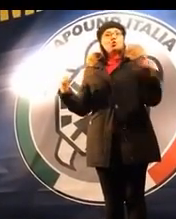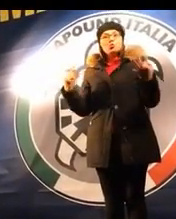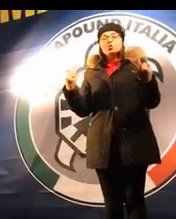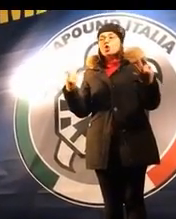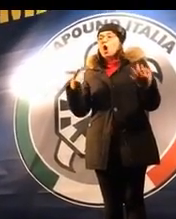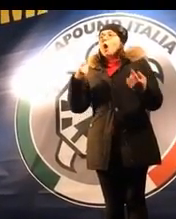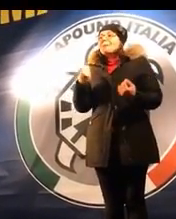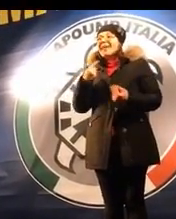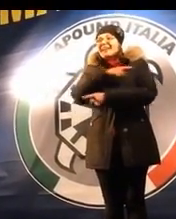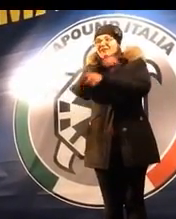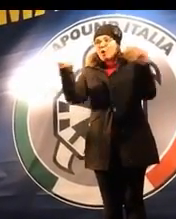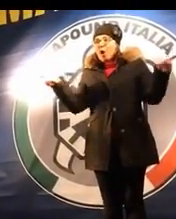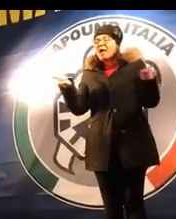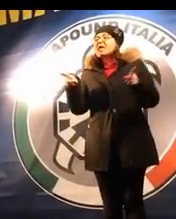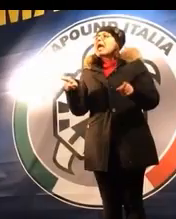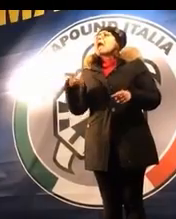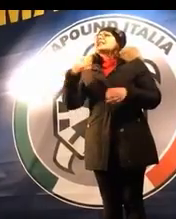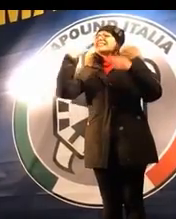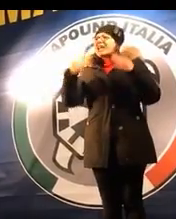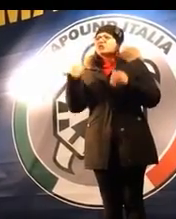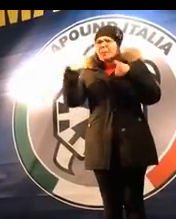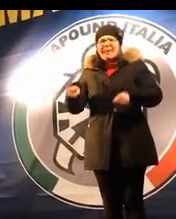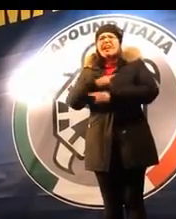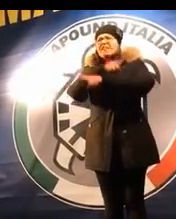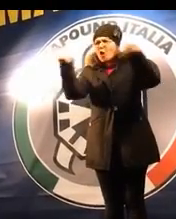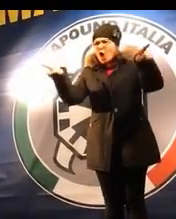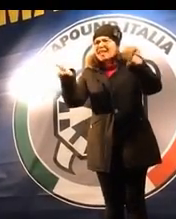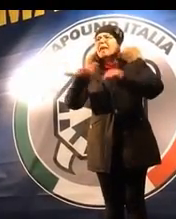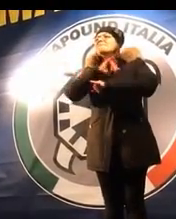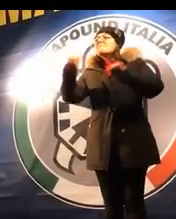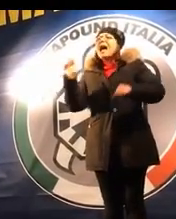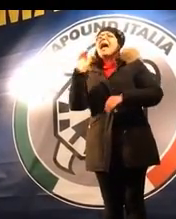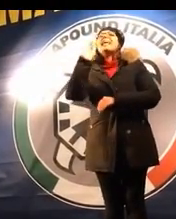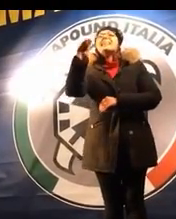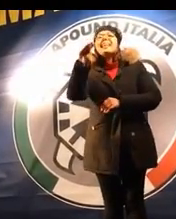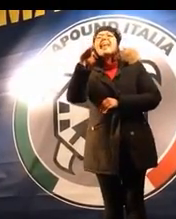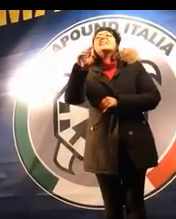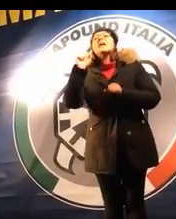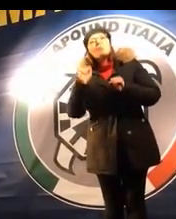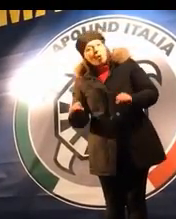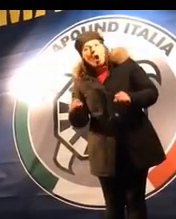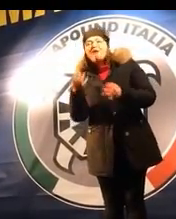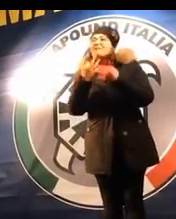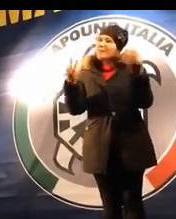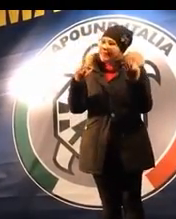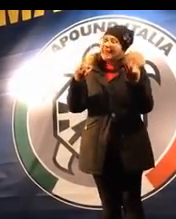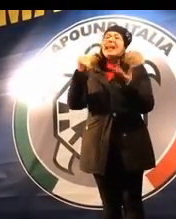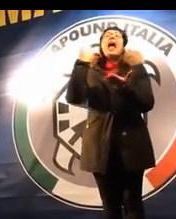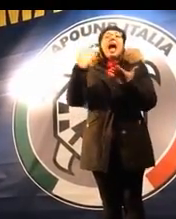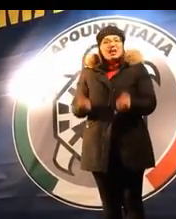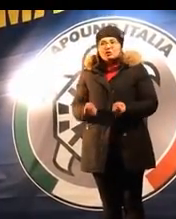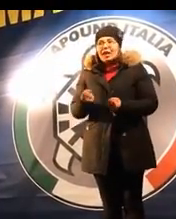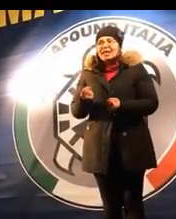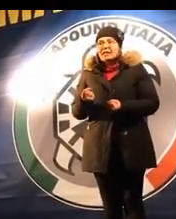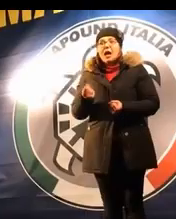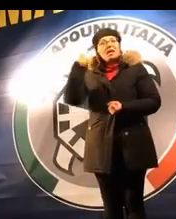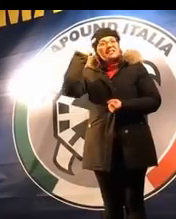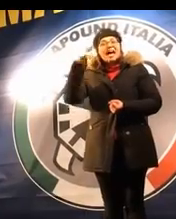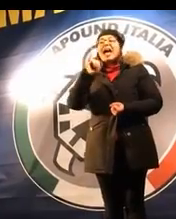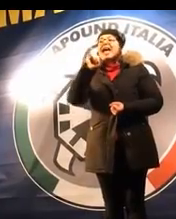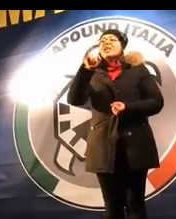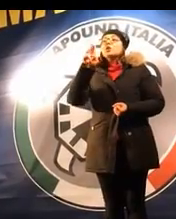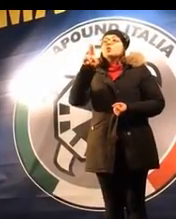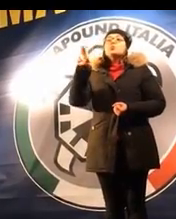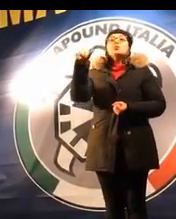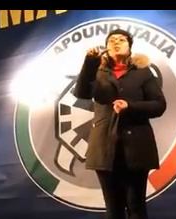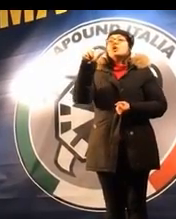degli italiani, senza chiedere mai il consenso, senza chiedere mai il permesso agli italiani. Una su tutte è lo Ius Soli, che tanto